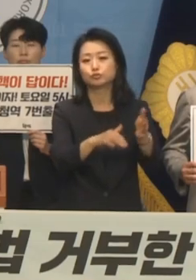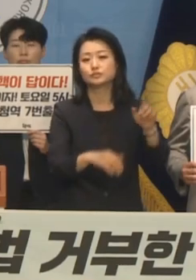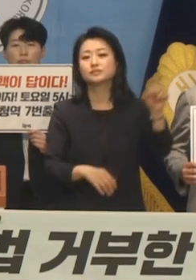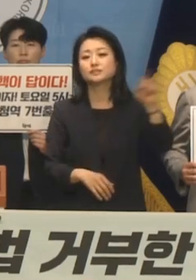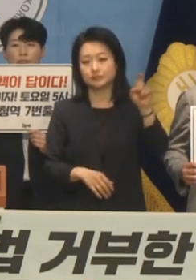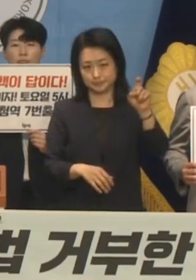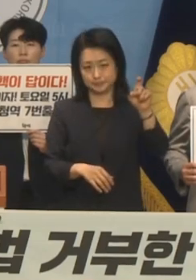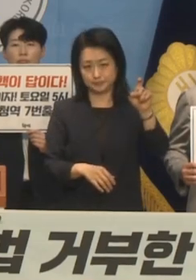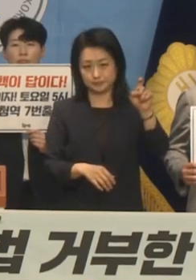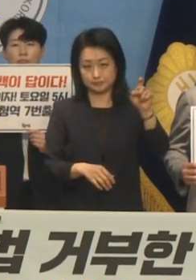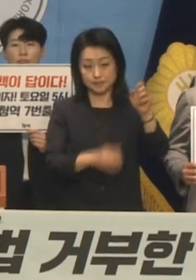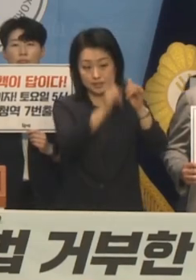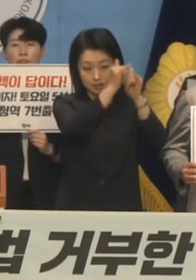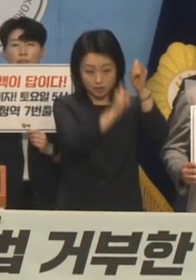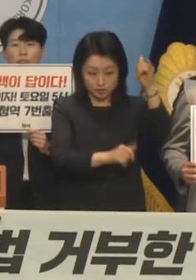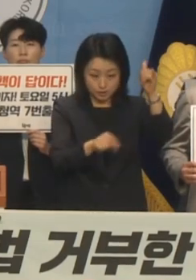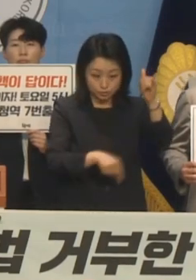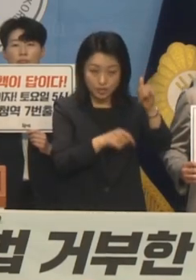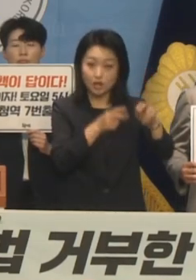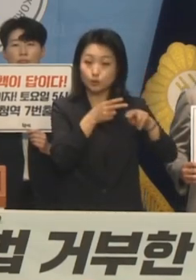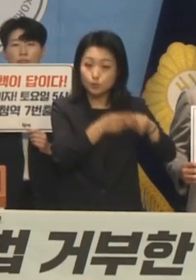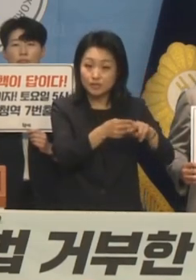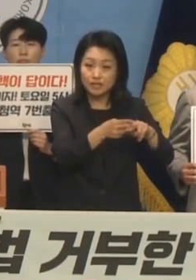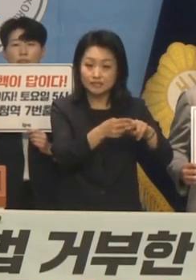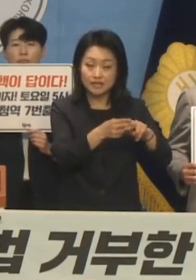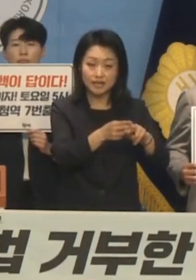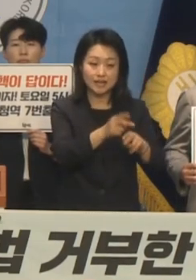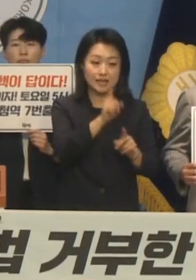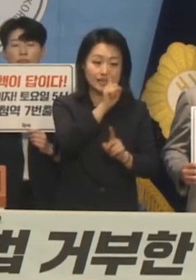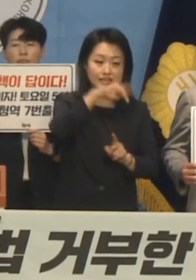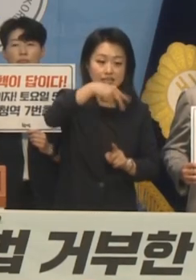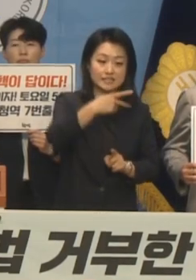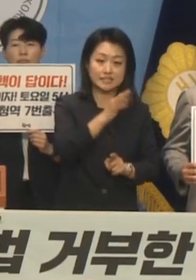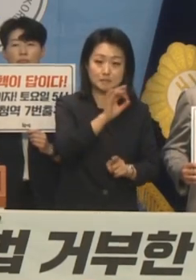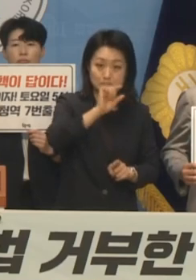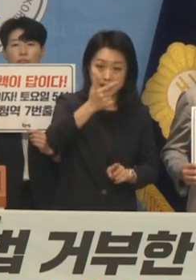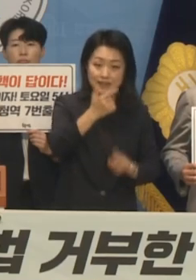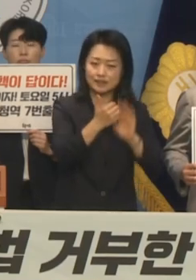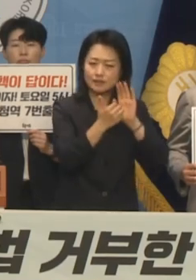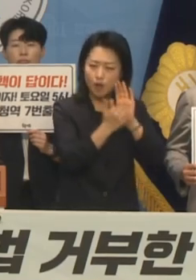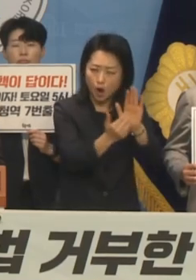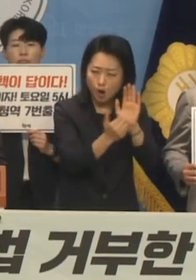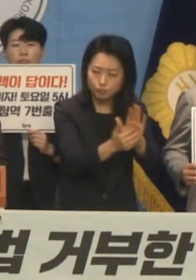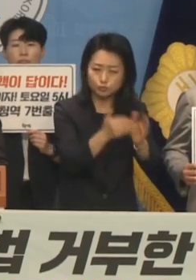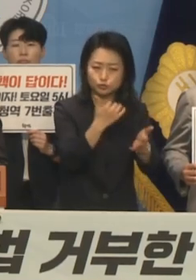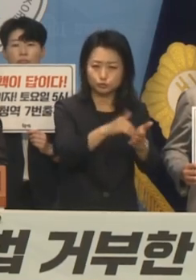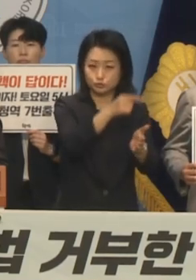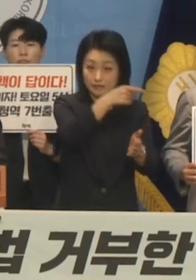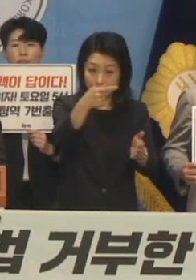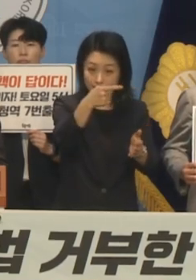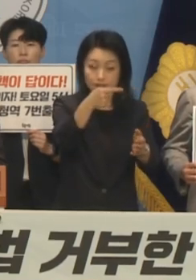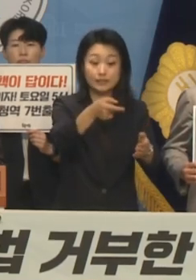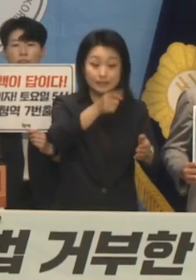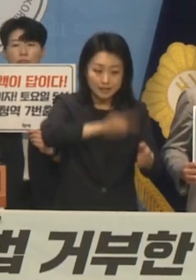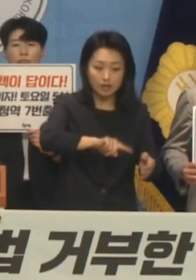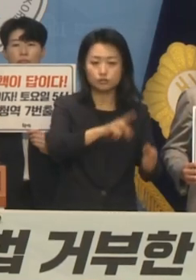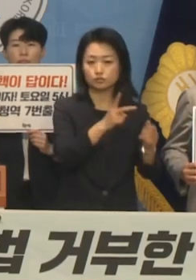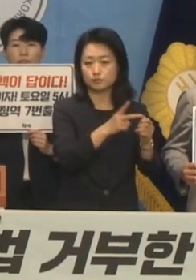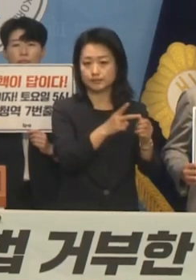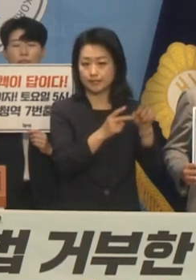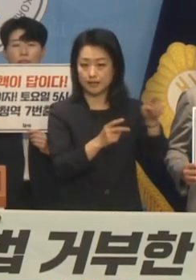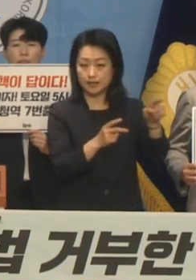대통령들 중에서 독재자 이승만 대통령 다음으로 많은 수입니다. 국회를